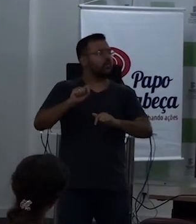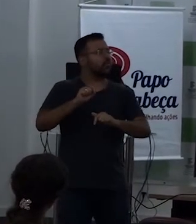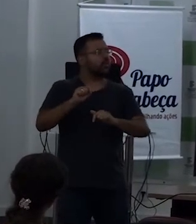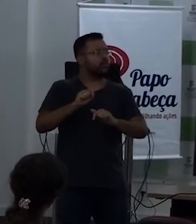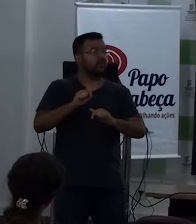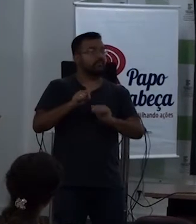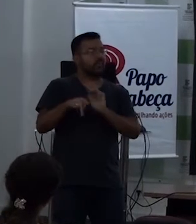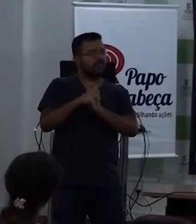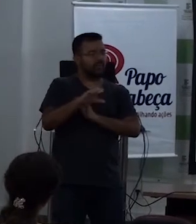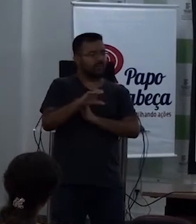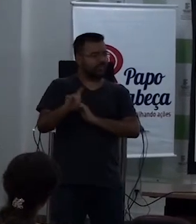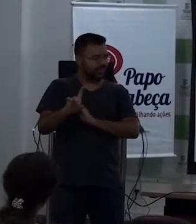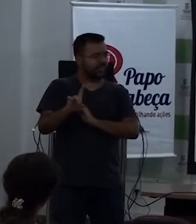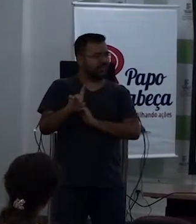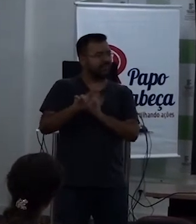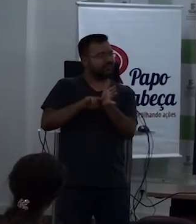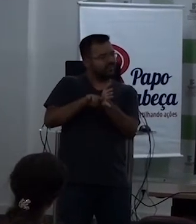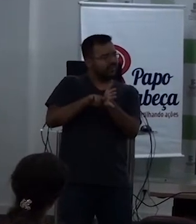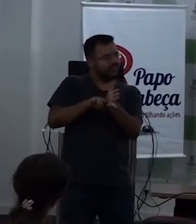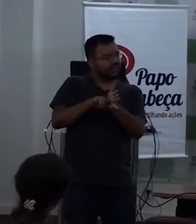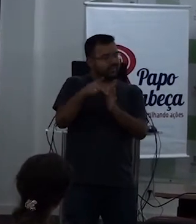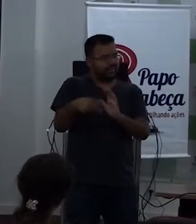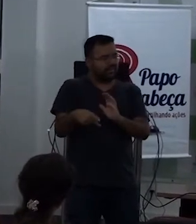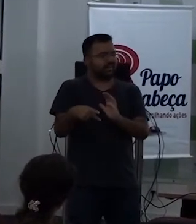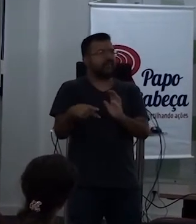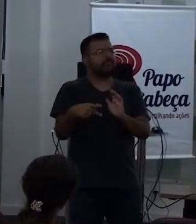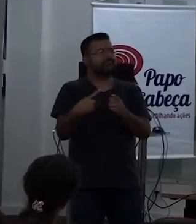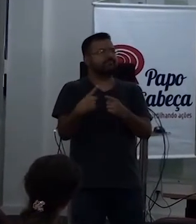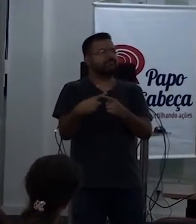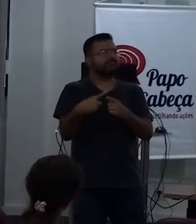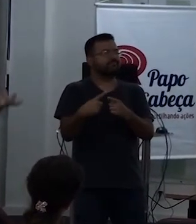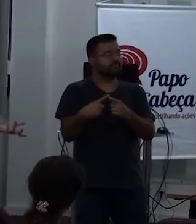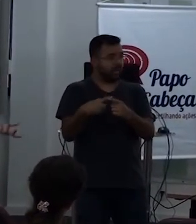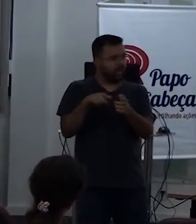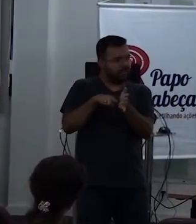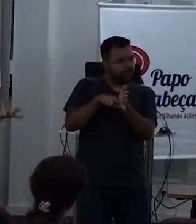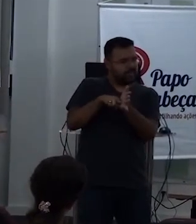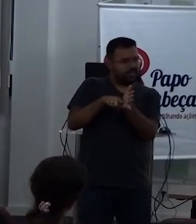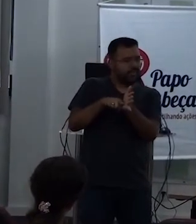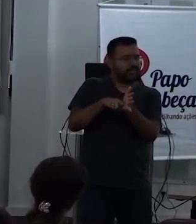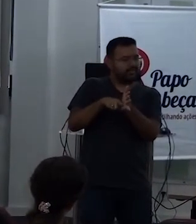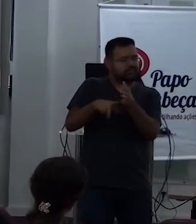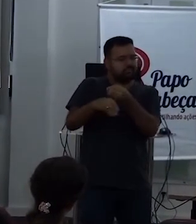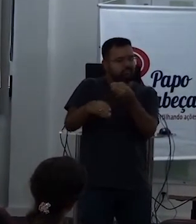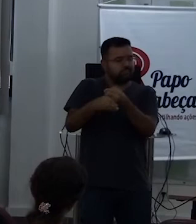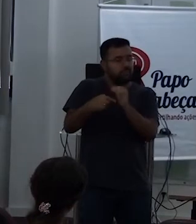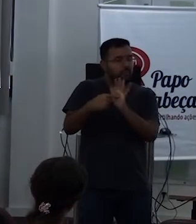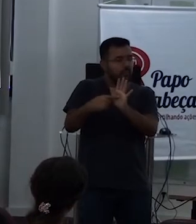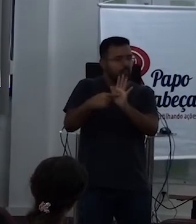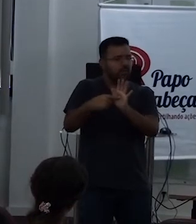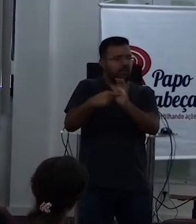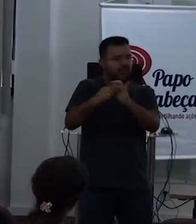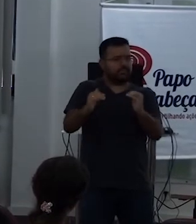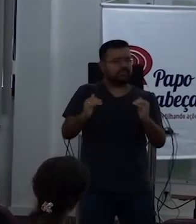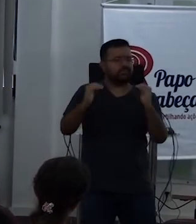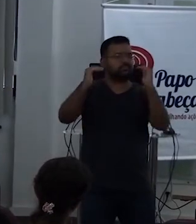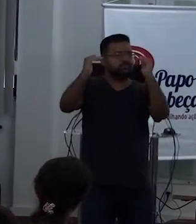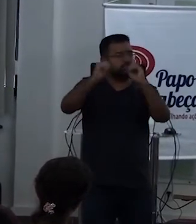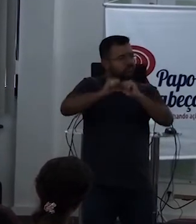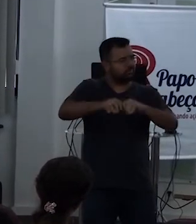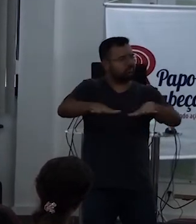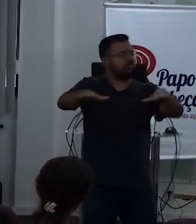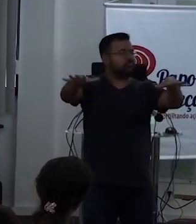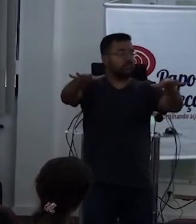Coordenação Geral de Pesquisa e Extensão aqui no CEPOL, para que a pesquisa tivesse mais destaque aqui, okay? E também